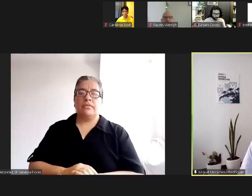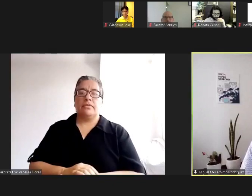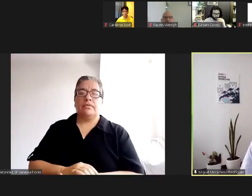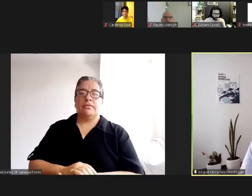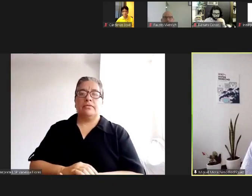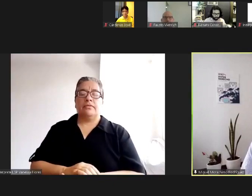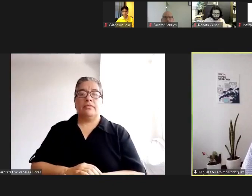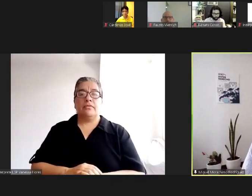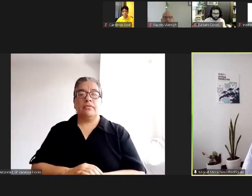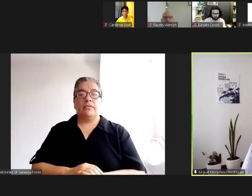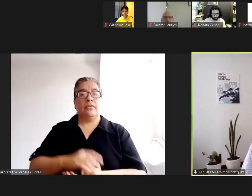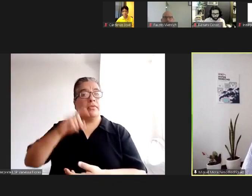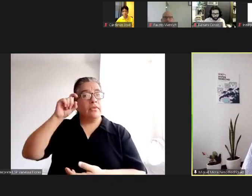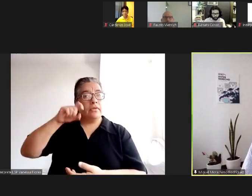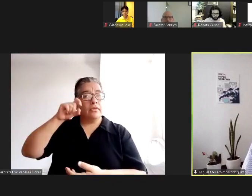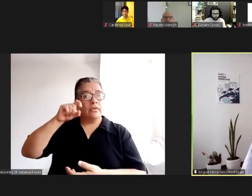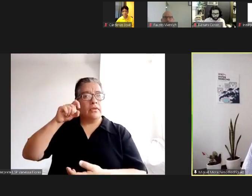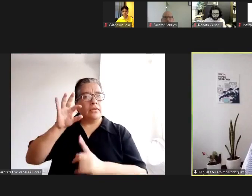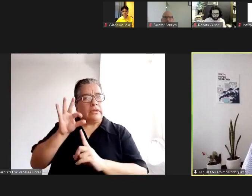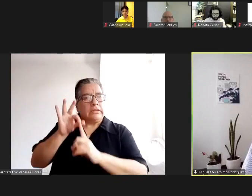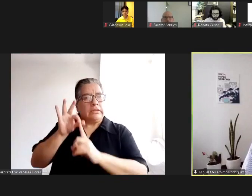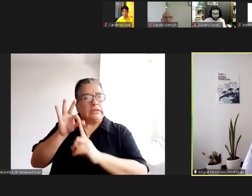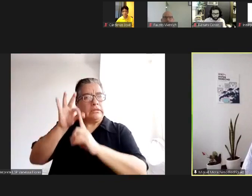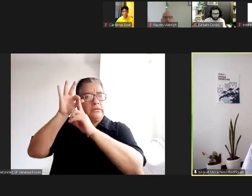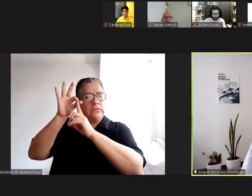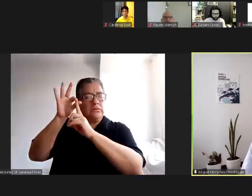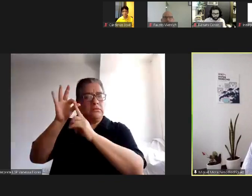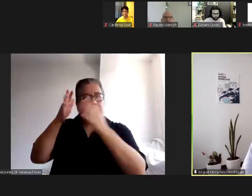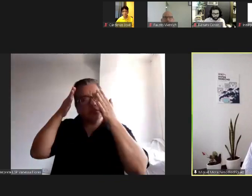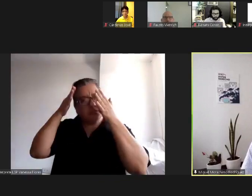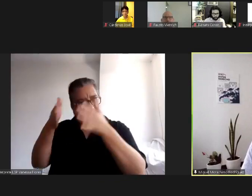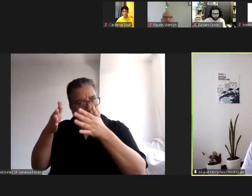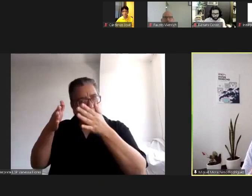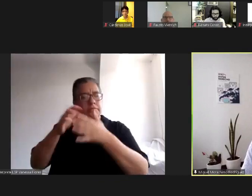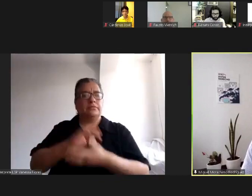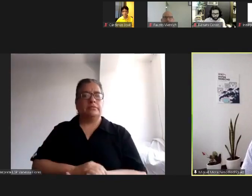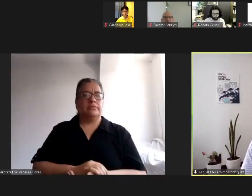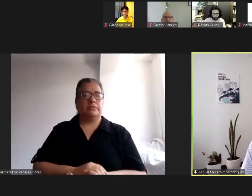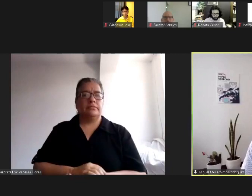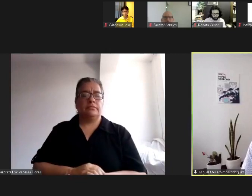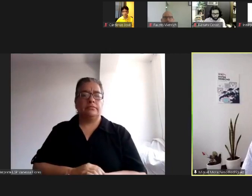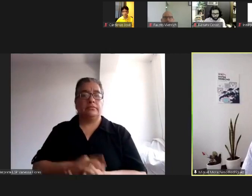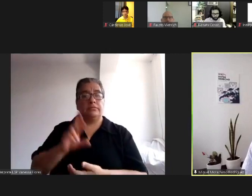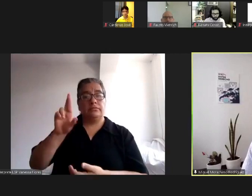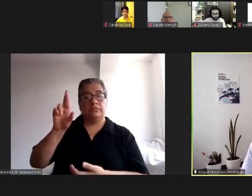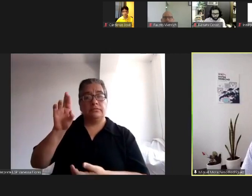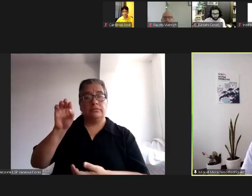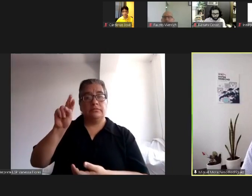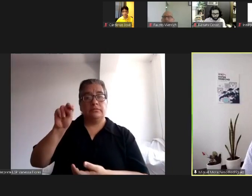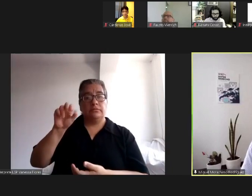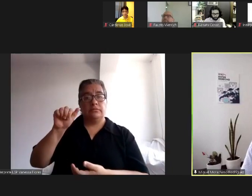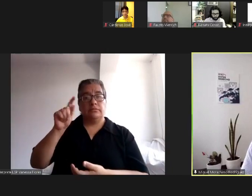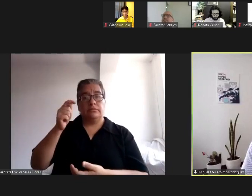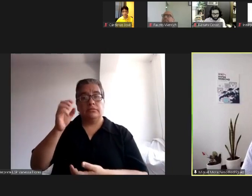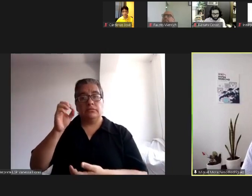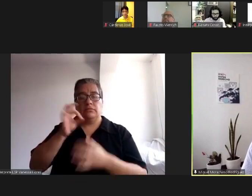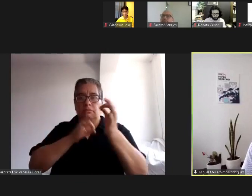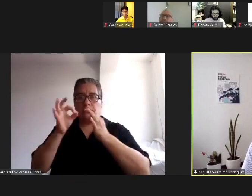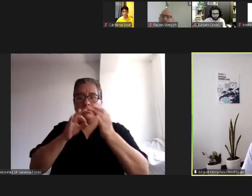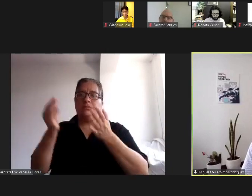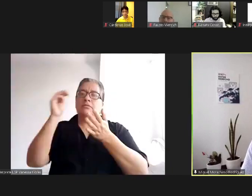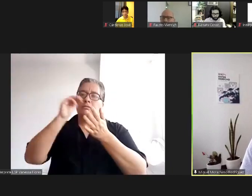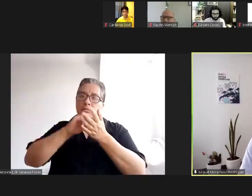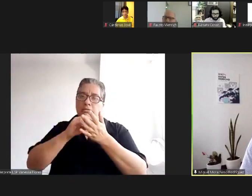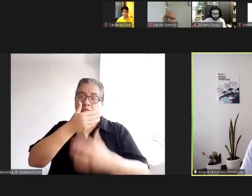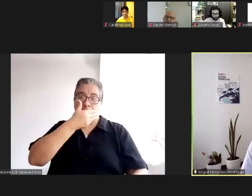merecen un tratamiento especial en este contexto. Probablemente Renato articulará muchísimo mejor